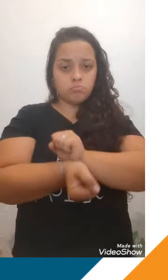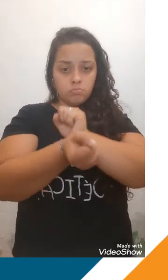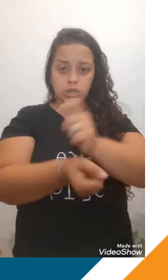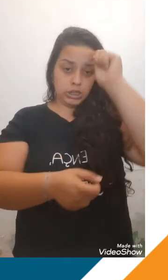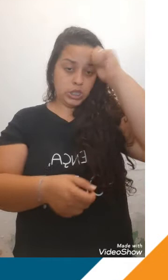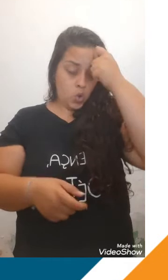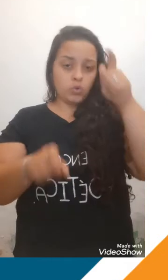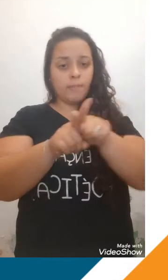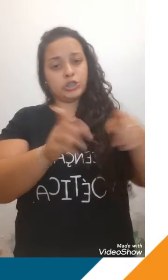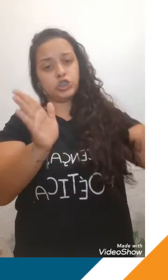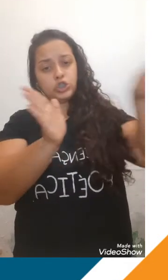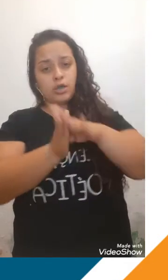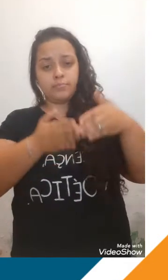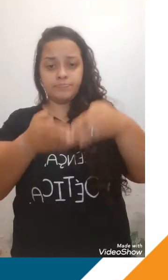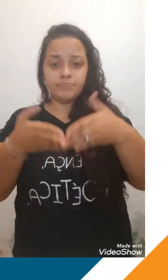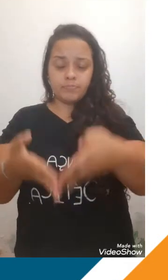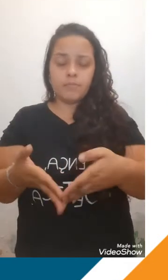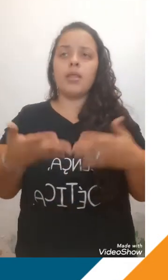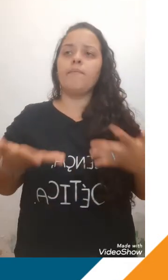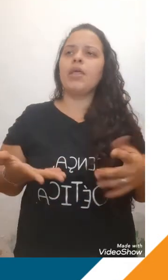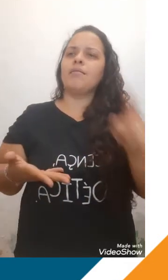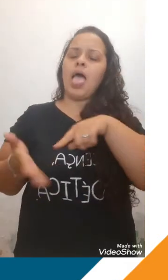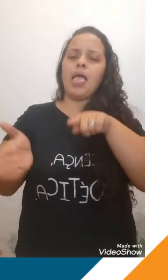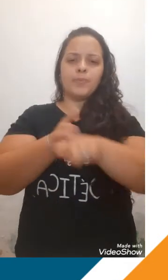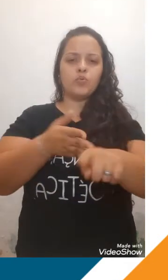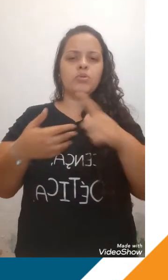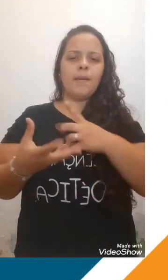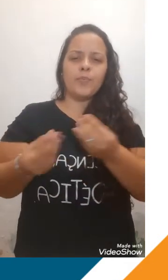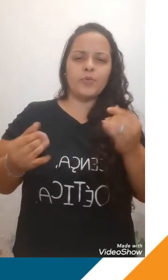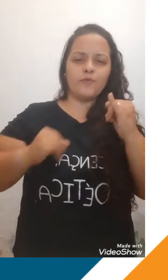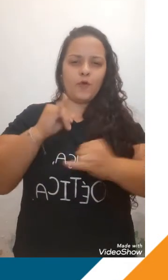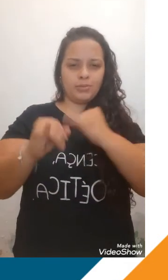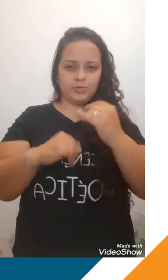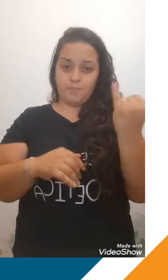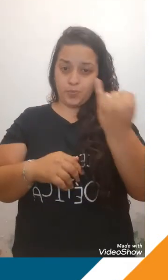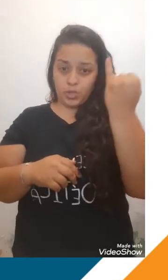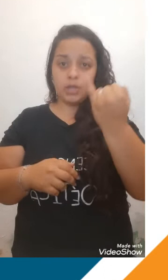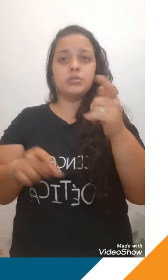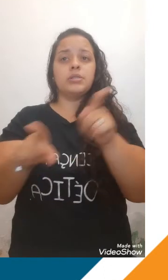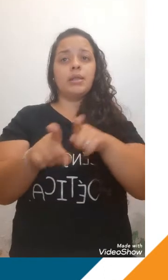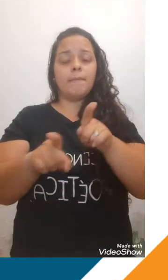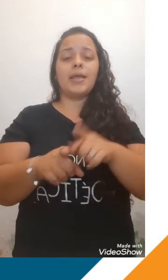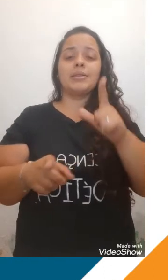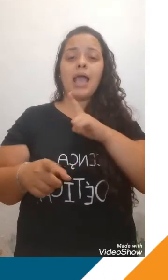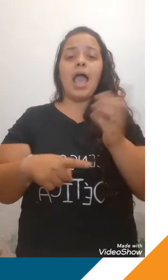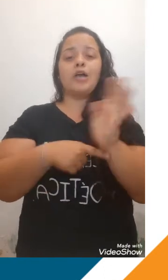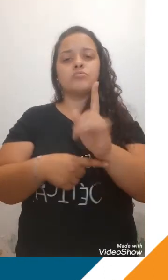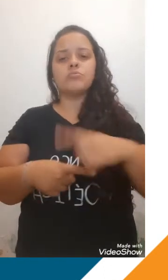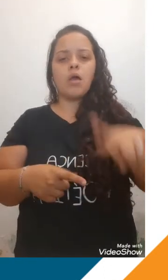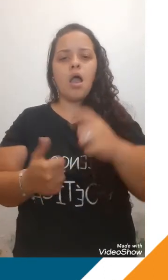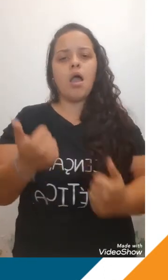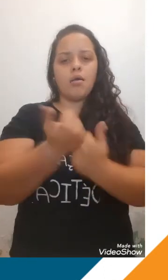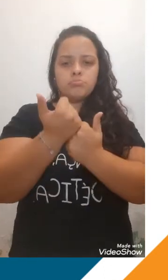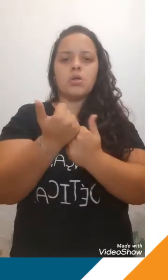Bem, essa é uma questão que traz várias informações importantes sobre o período e que também vai te ajudar,